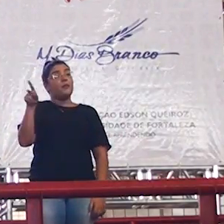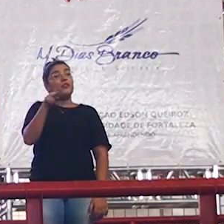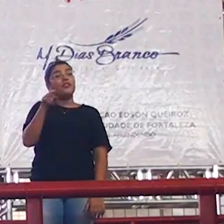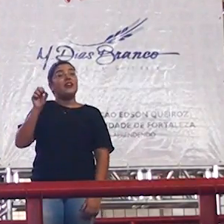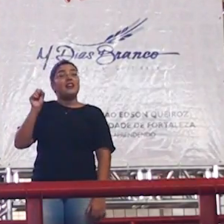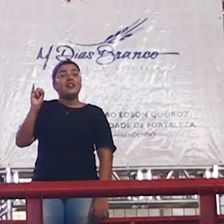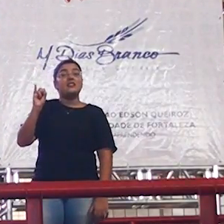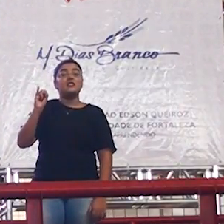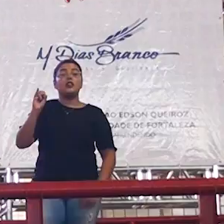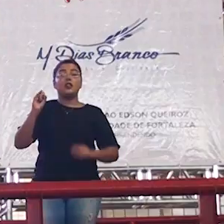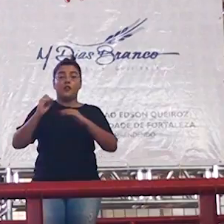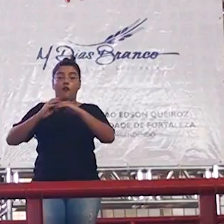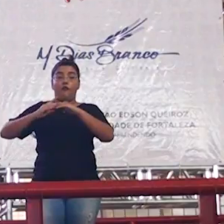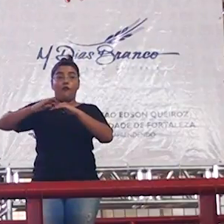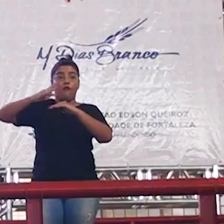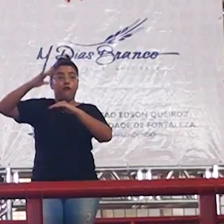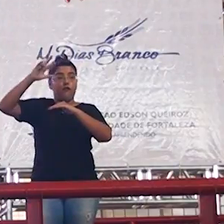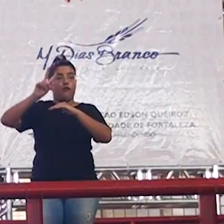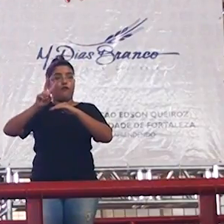fosse volume?